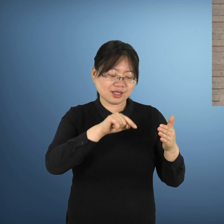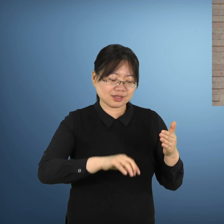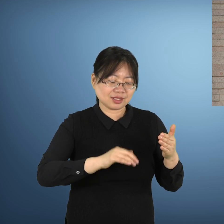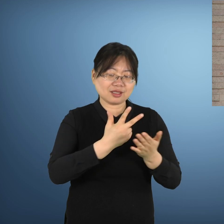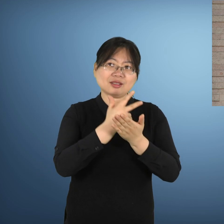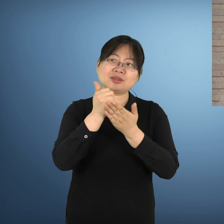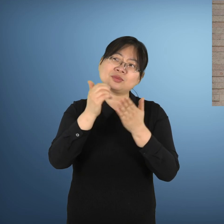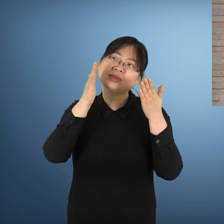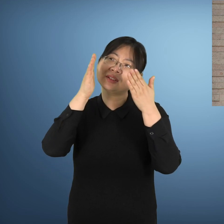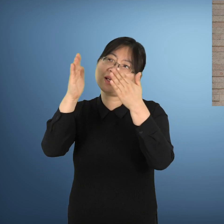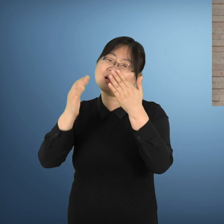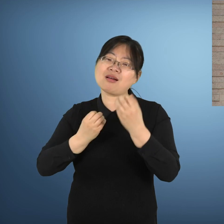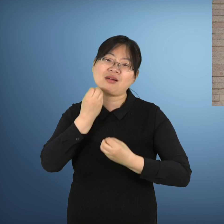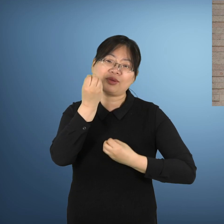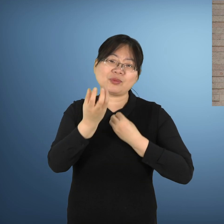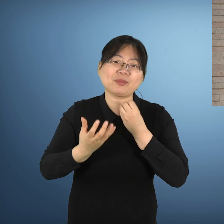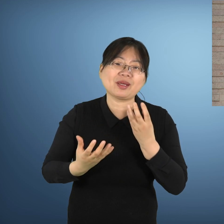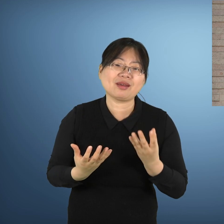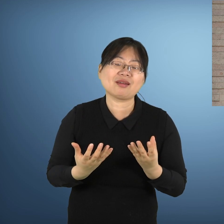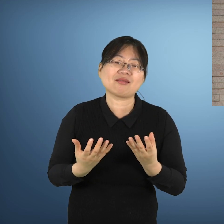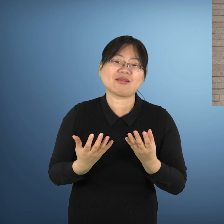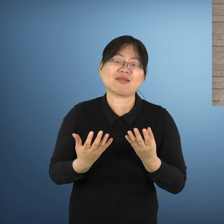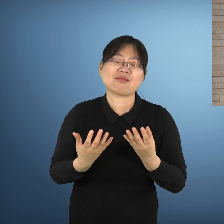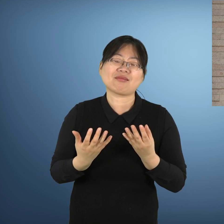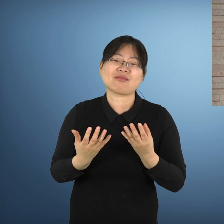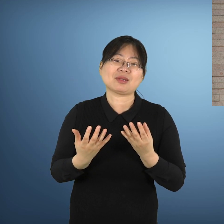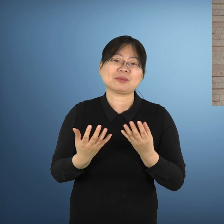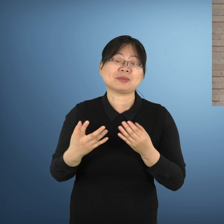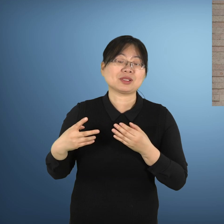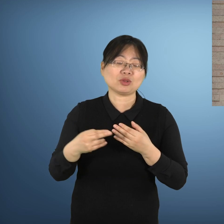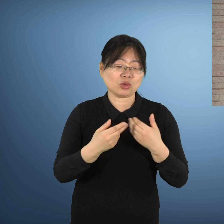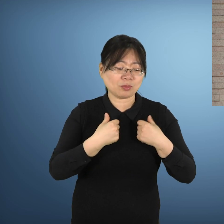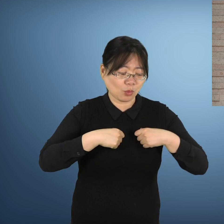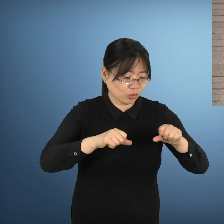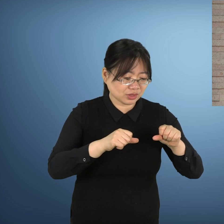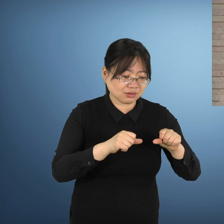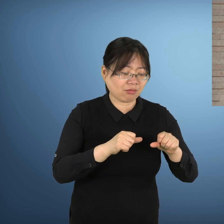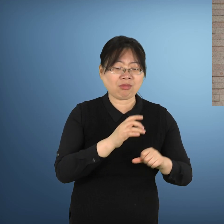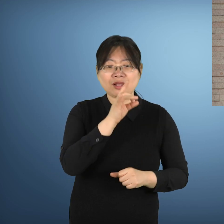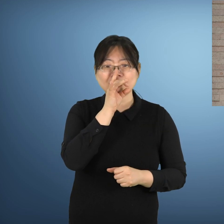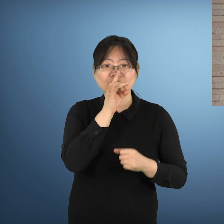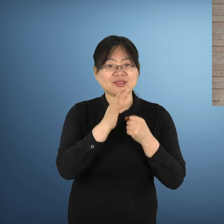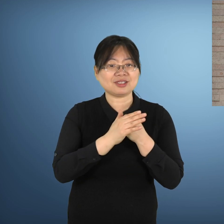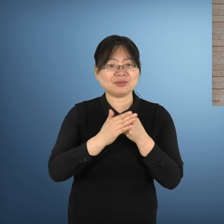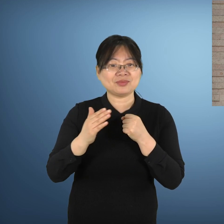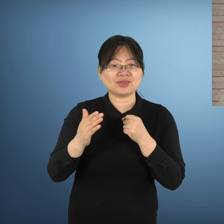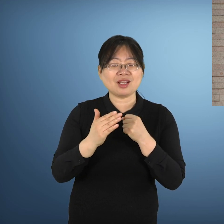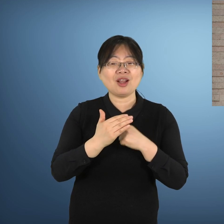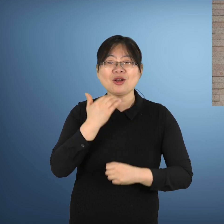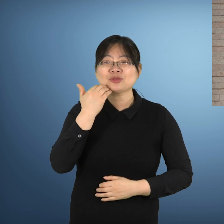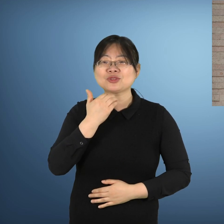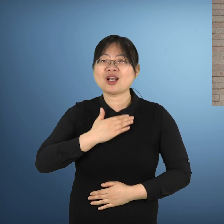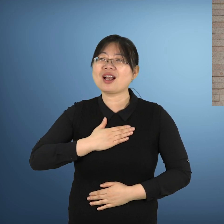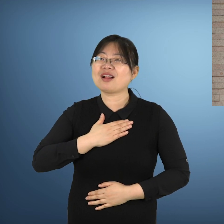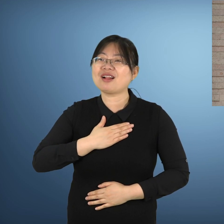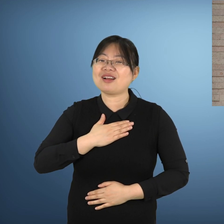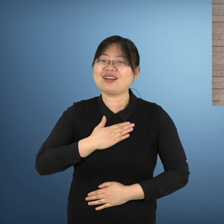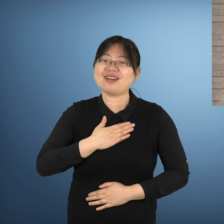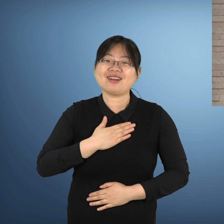향한 고백을 끊거나 내려놓을 수는 없잖아요. 그거를 누가 알고